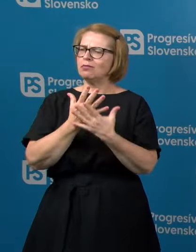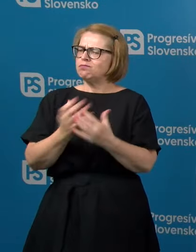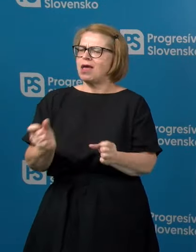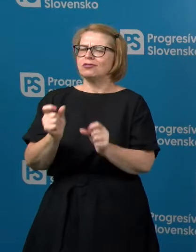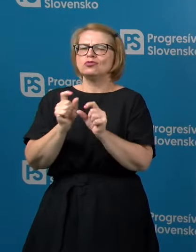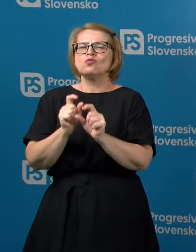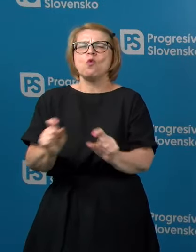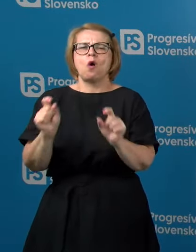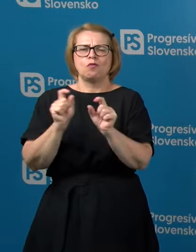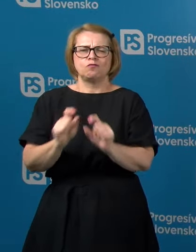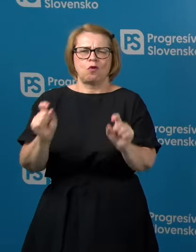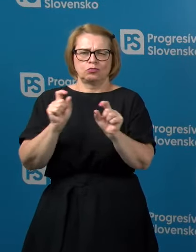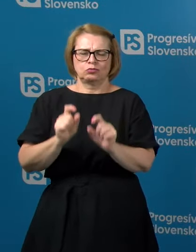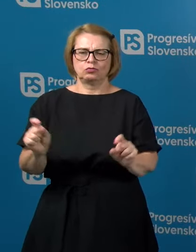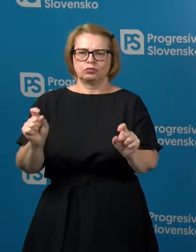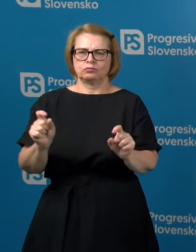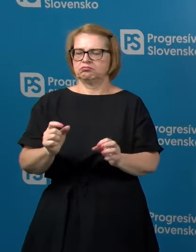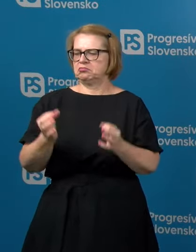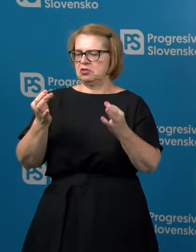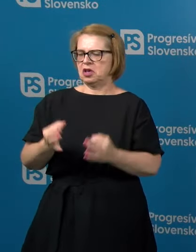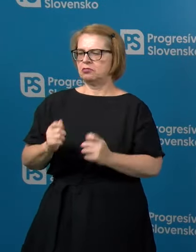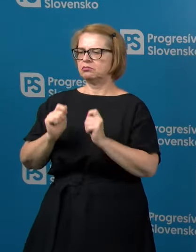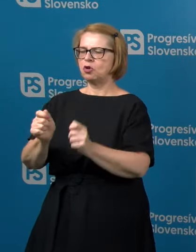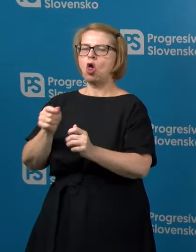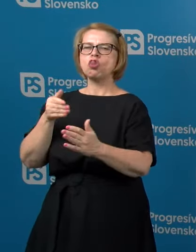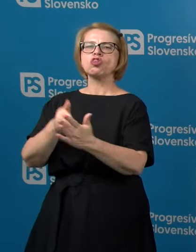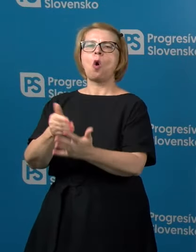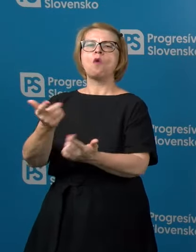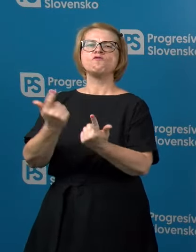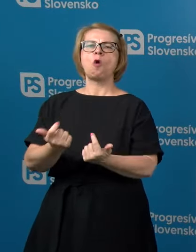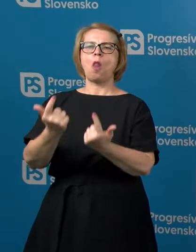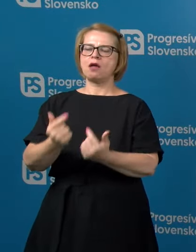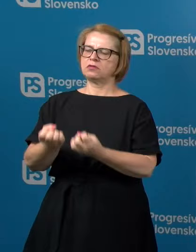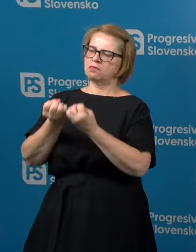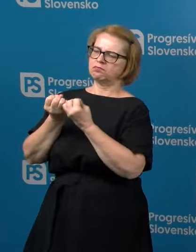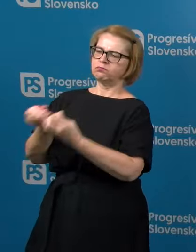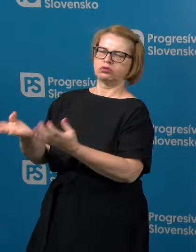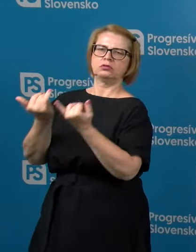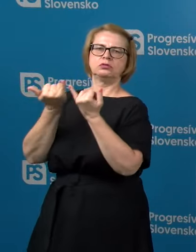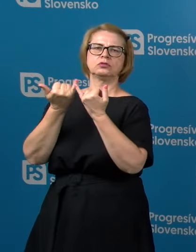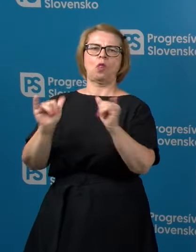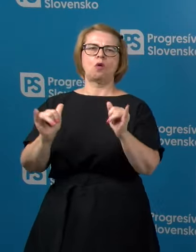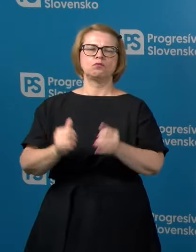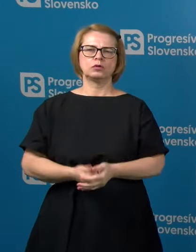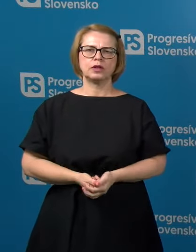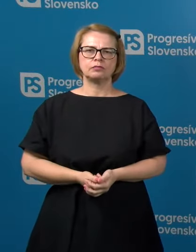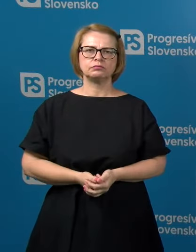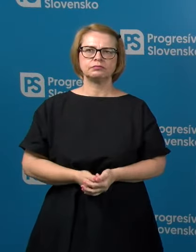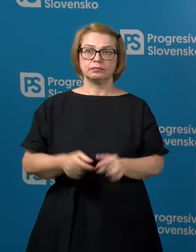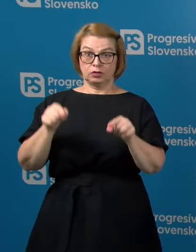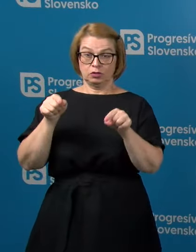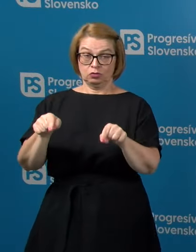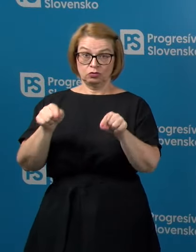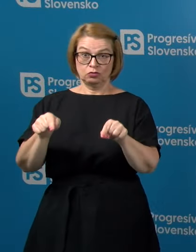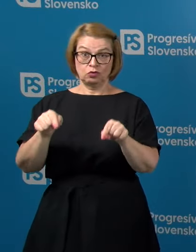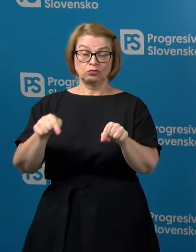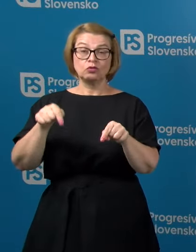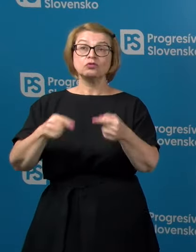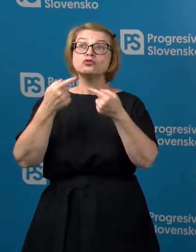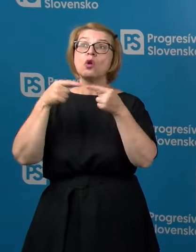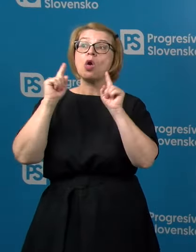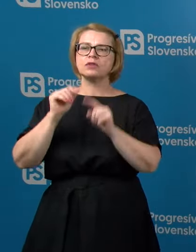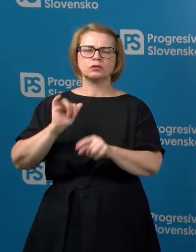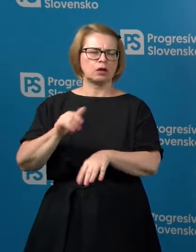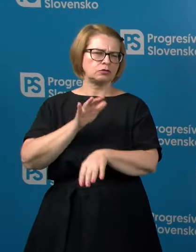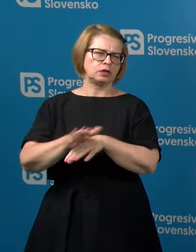zdôvodnenia prostredníctvom dovolania dostal pána Kováčika na slobodu. Niečo také sa v dejinách slovenskej justície ešte